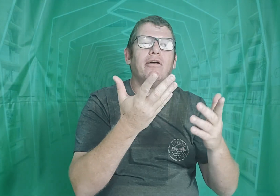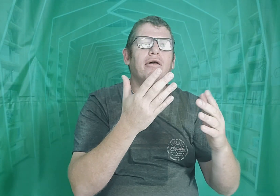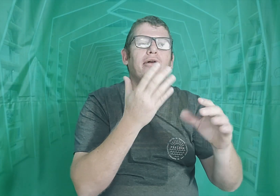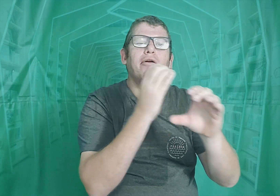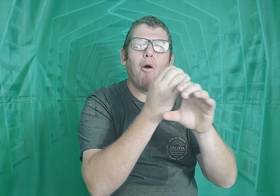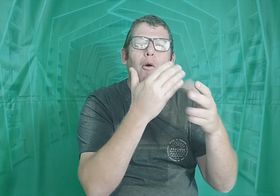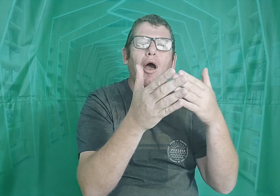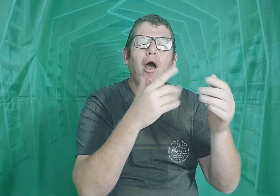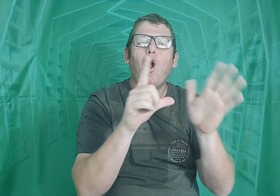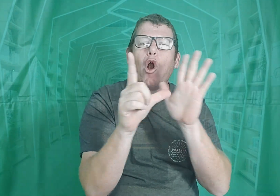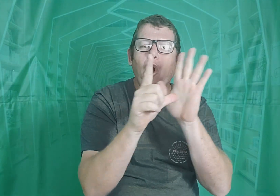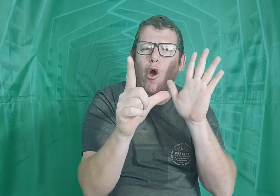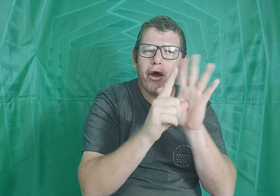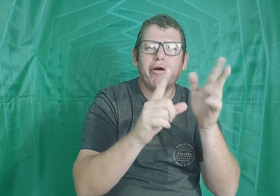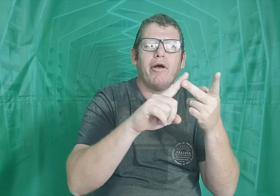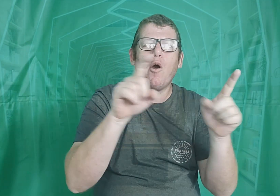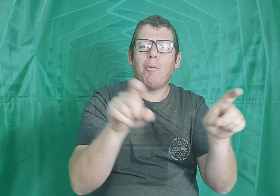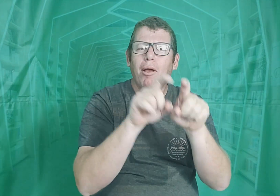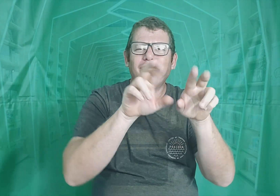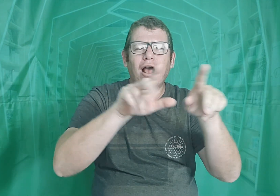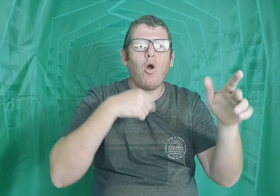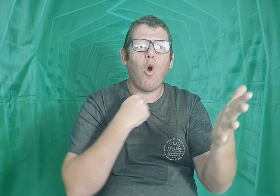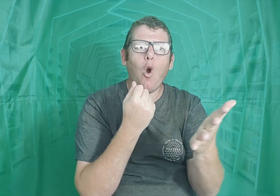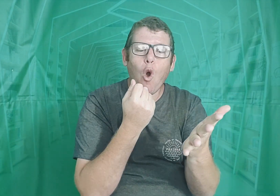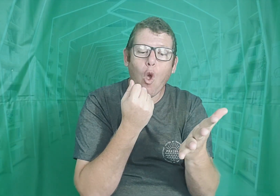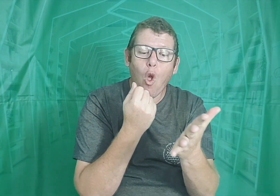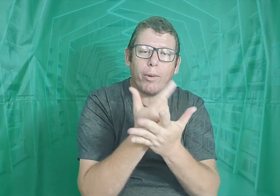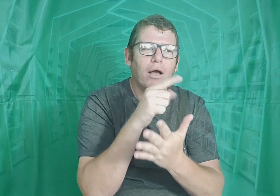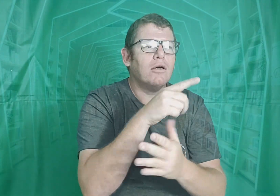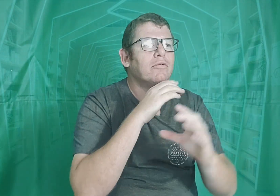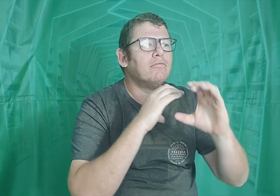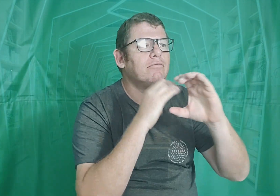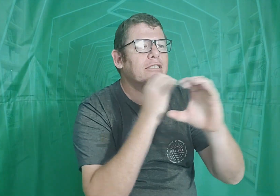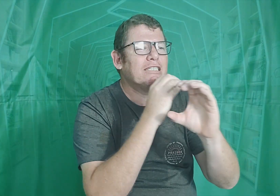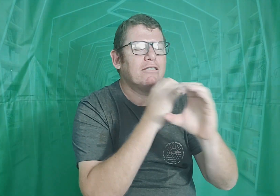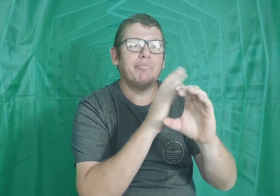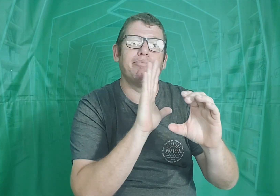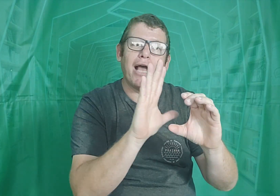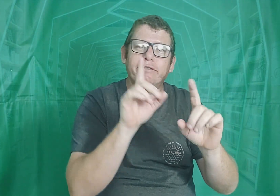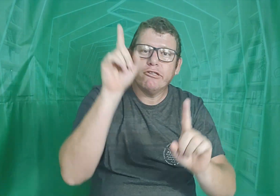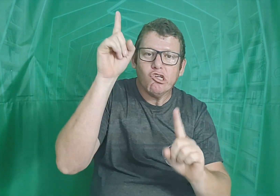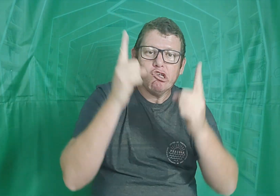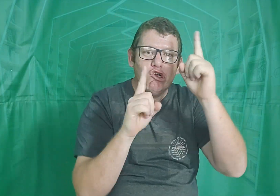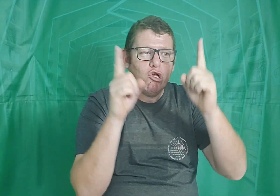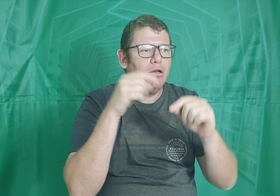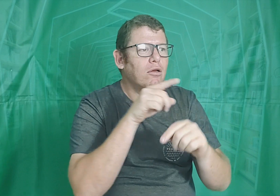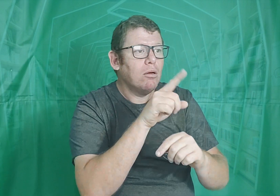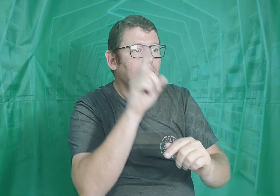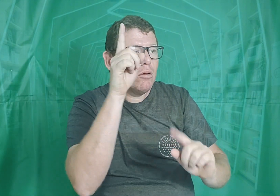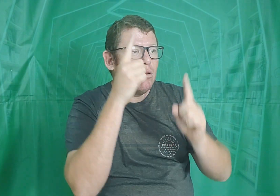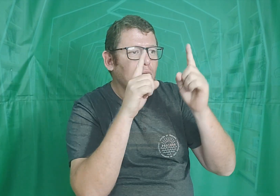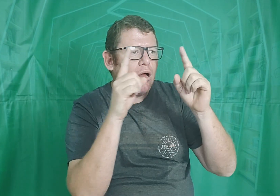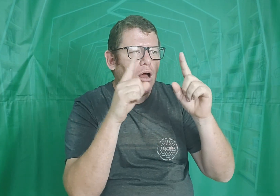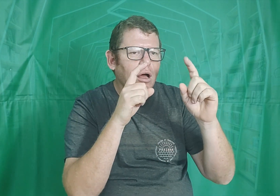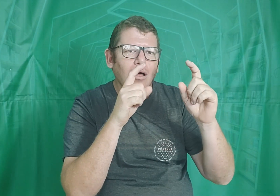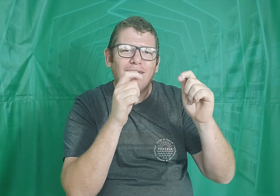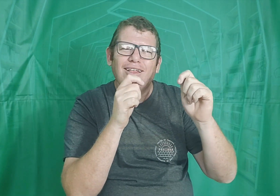ou estabelecimentos de informática, a comunicação é precária e se dá através de gestos. No entanto,